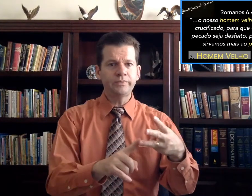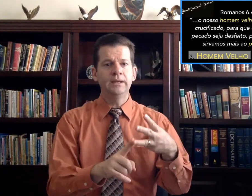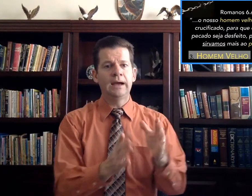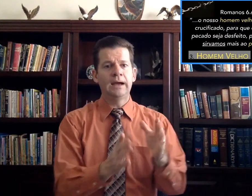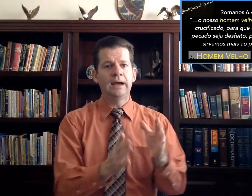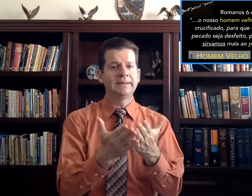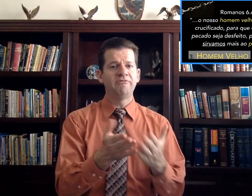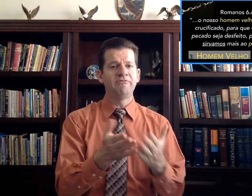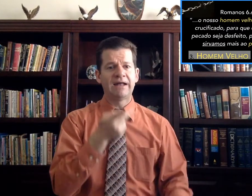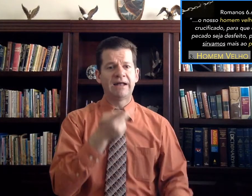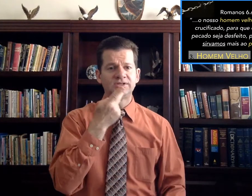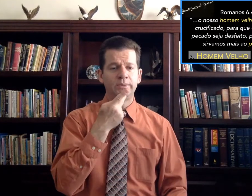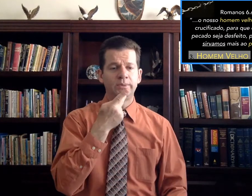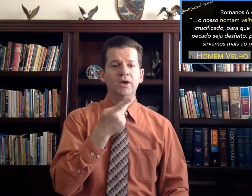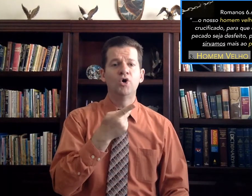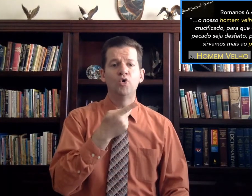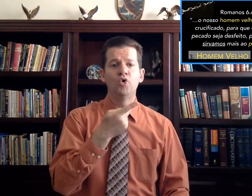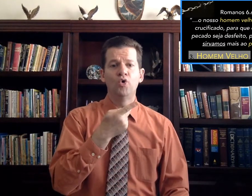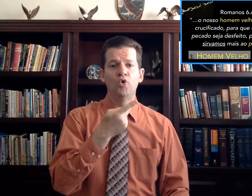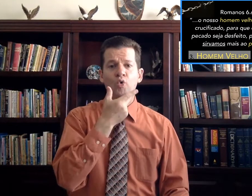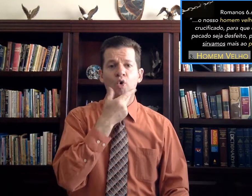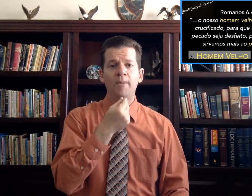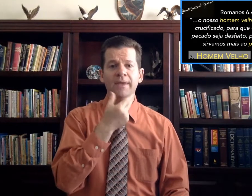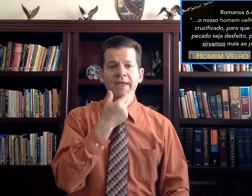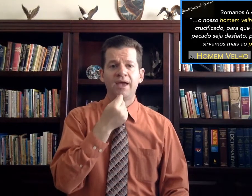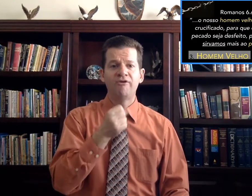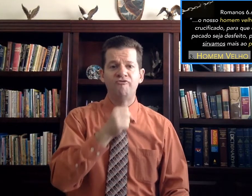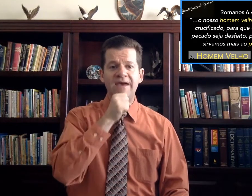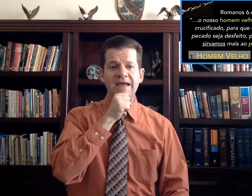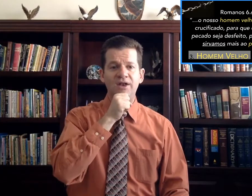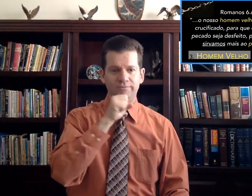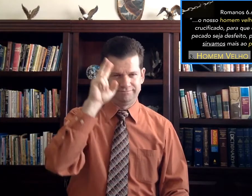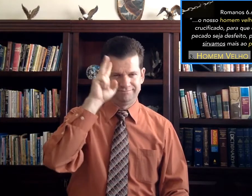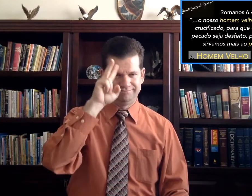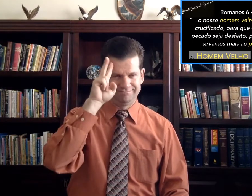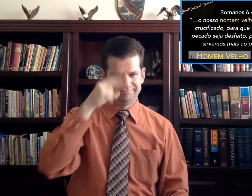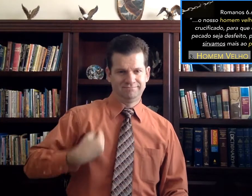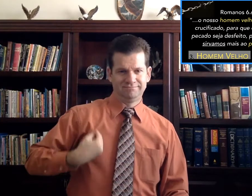A Bíblia também fala sobre o homem velho.